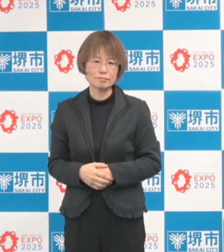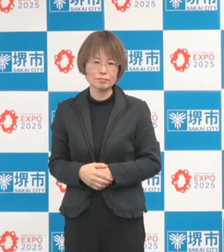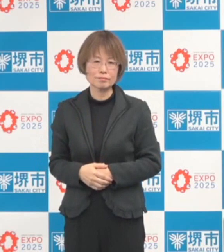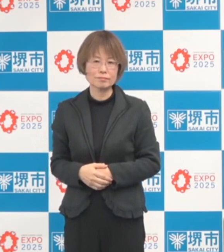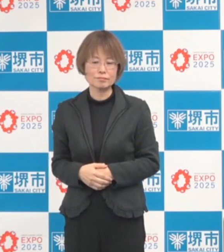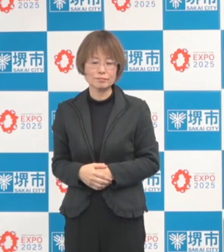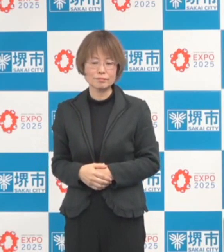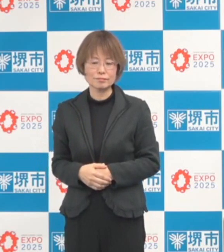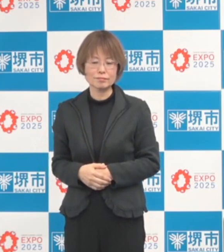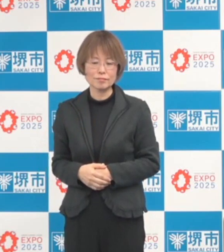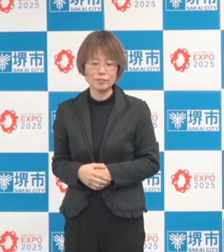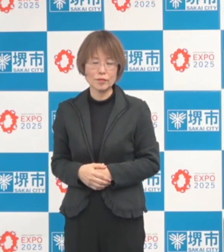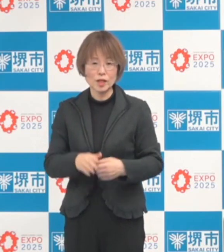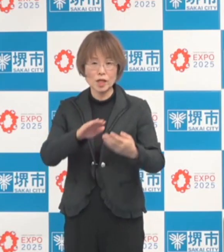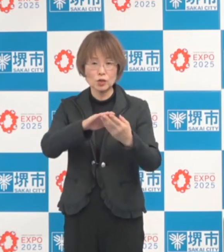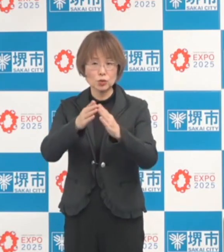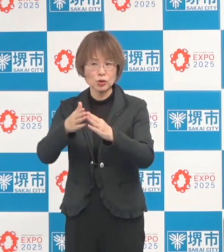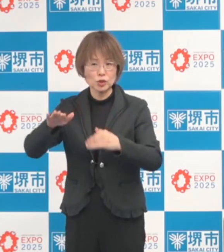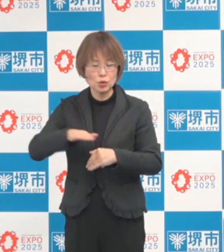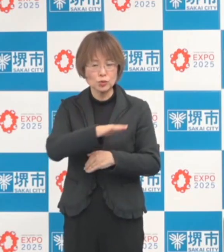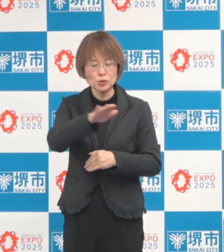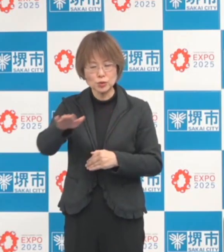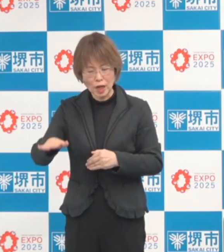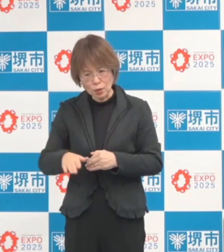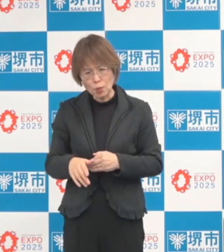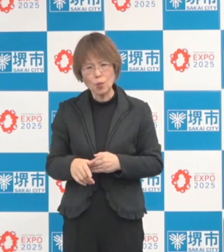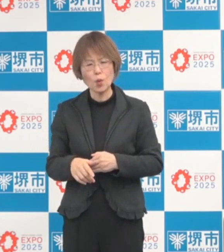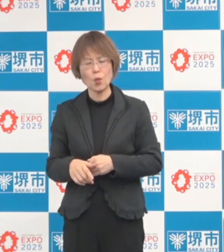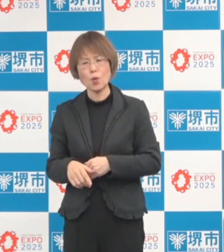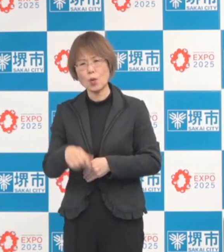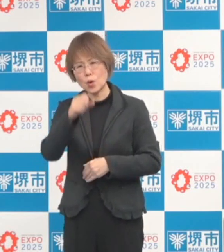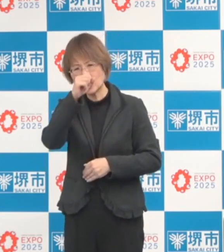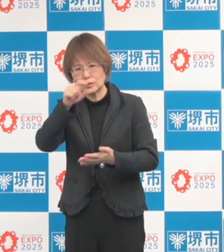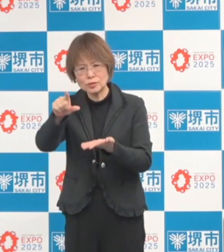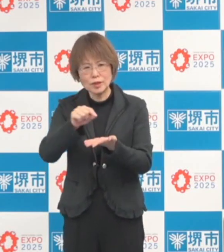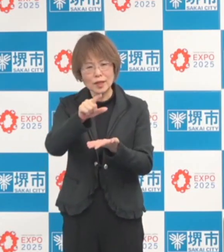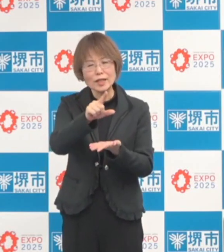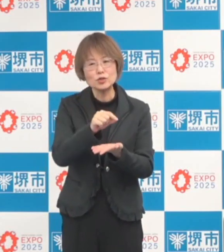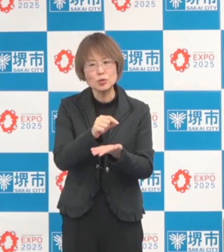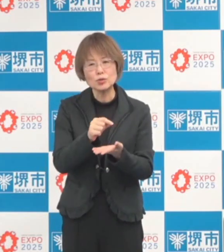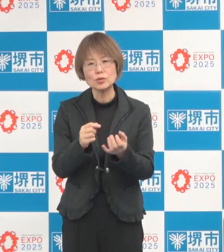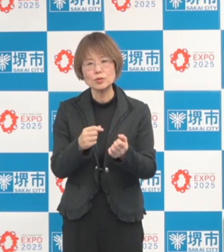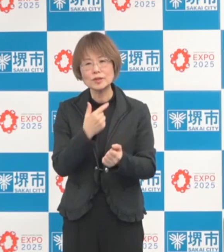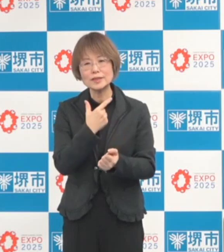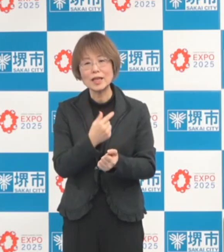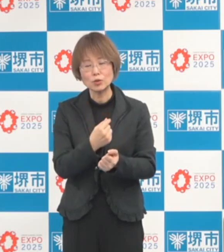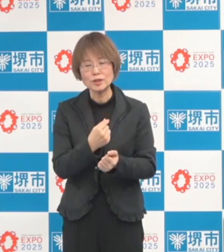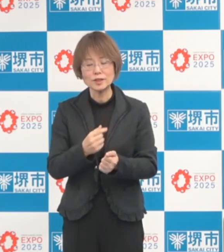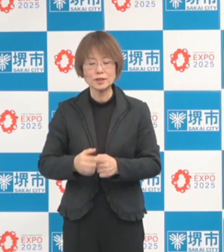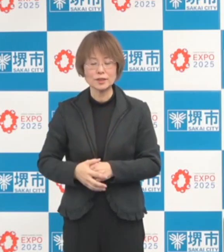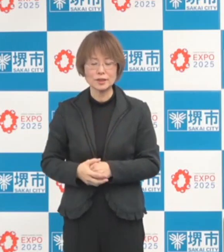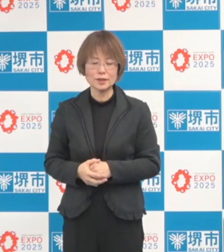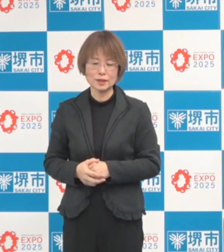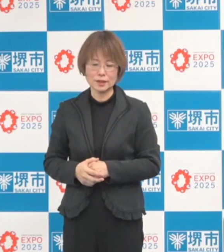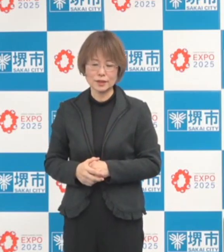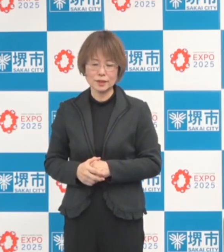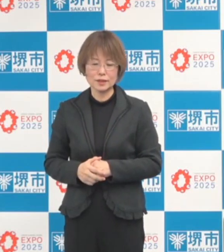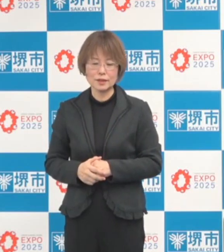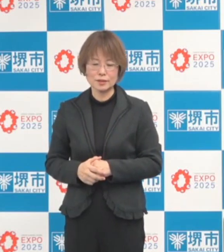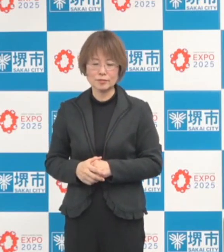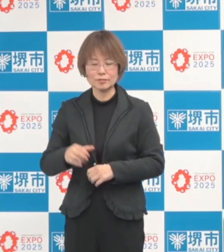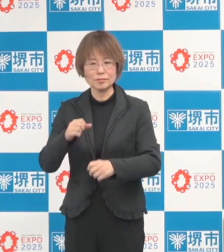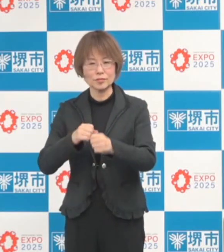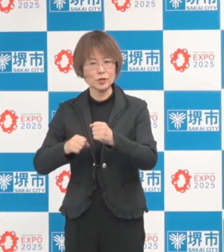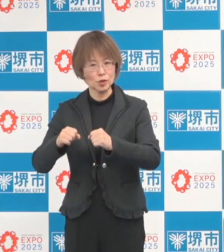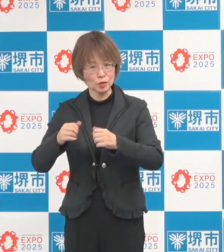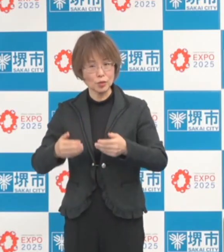と思っておりますし、都市空間を有効的に活用してもらうと、多くの方が交流するような見据えて取り組みを